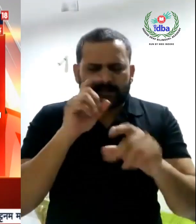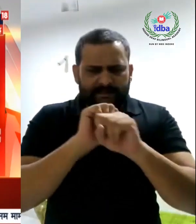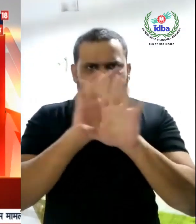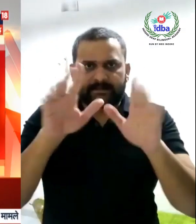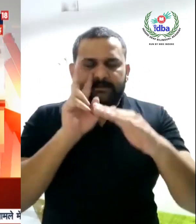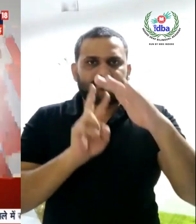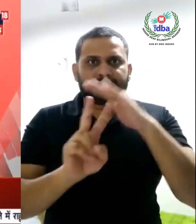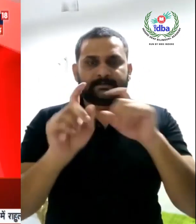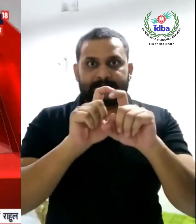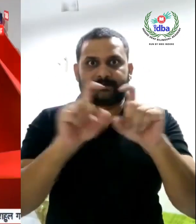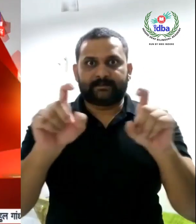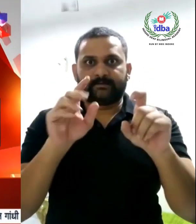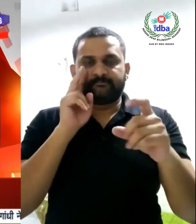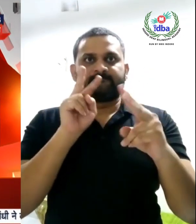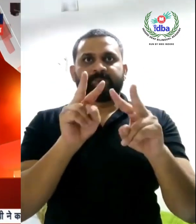पारदर्शिता लाना,